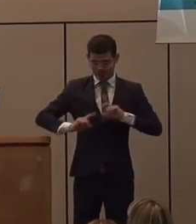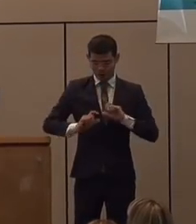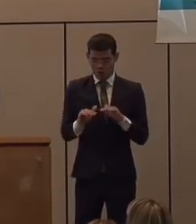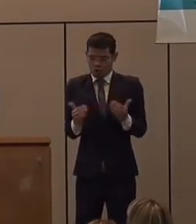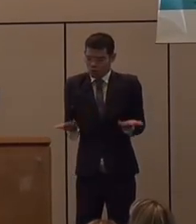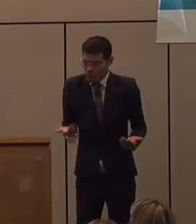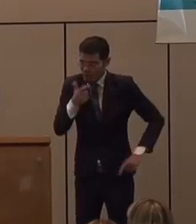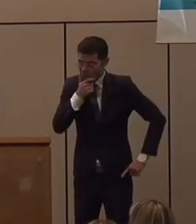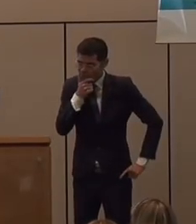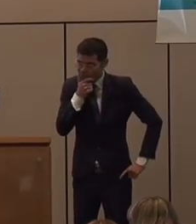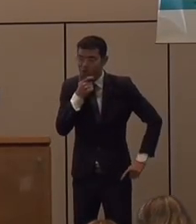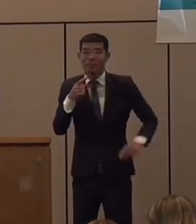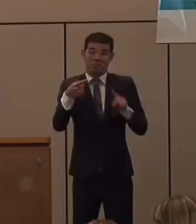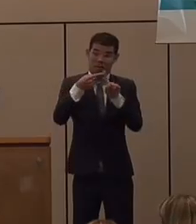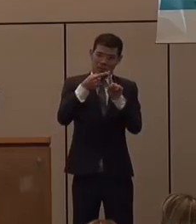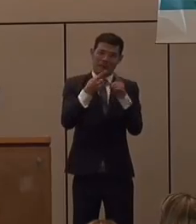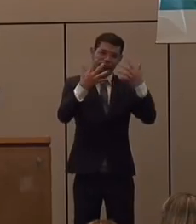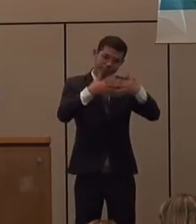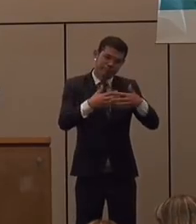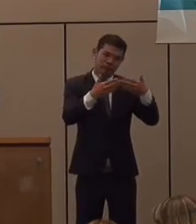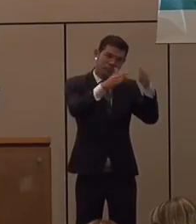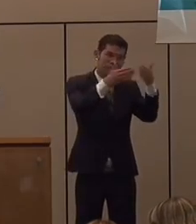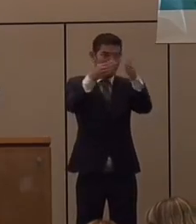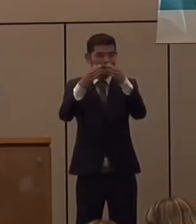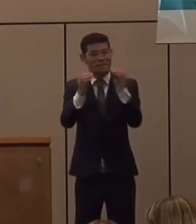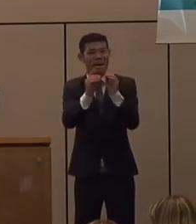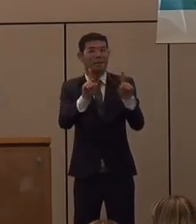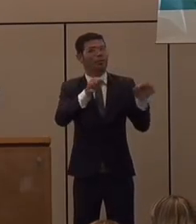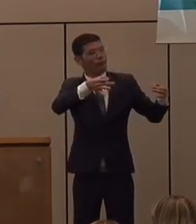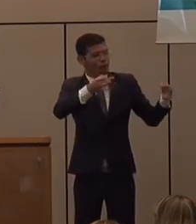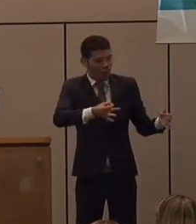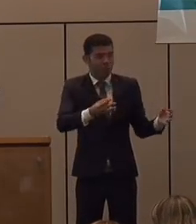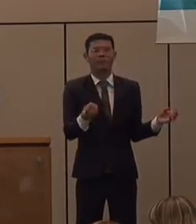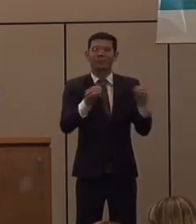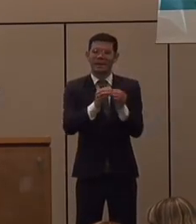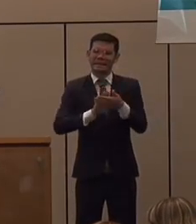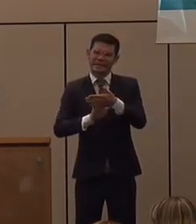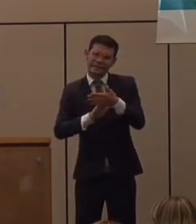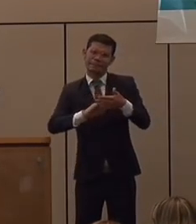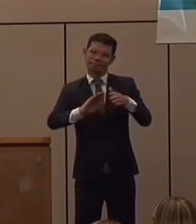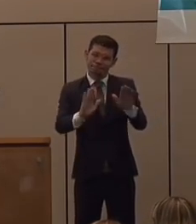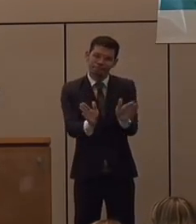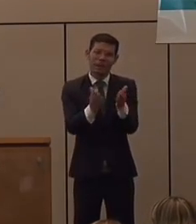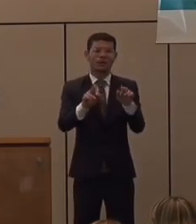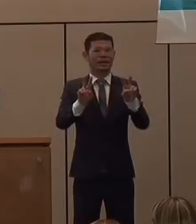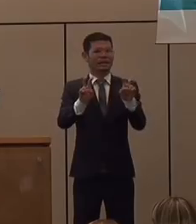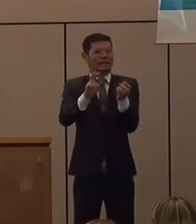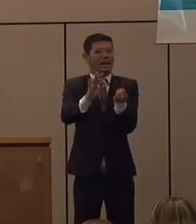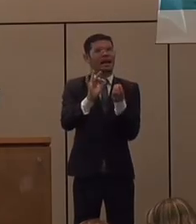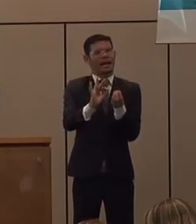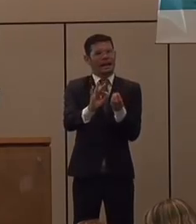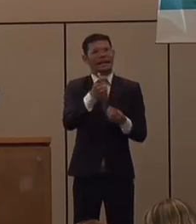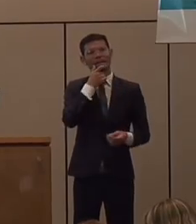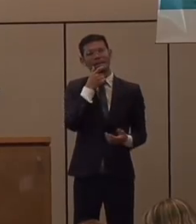primero cada vez se creen más empresas pero más empresas formales y que trabajemos en el tema de calidad o sea nosotros tenemos